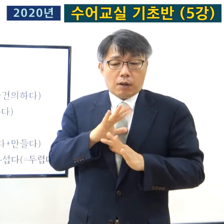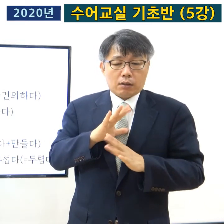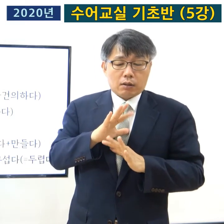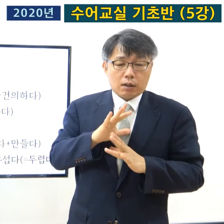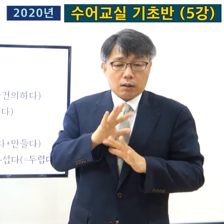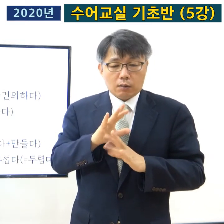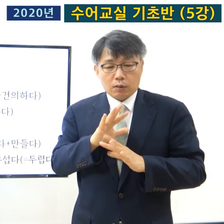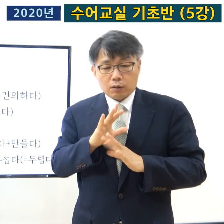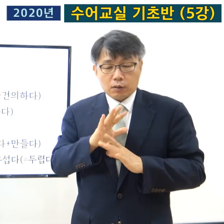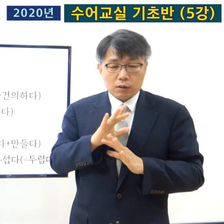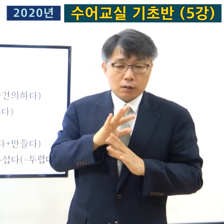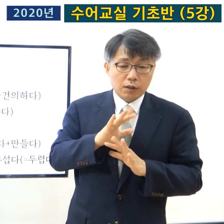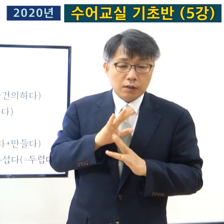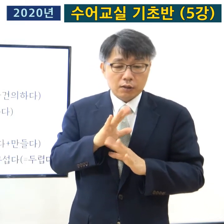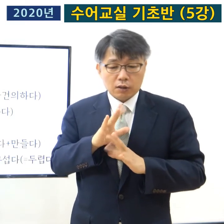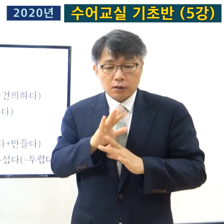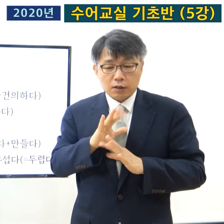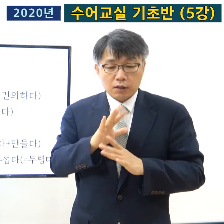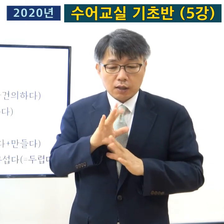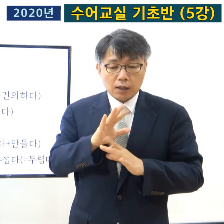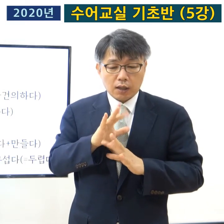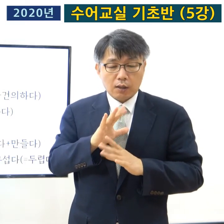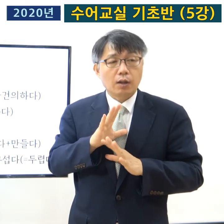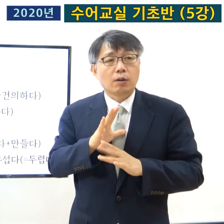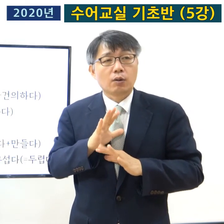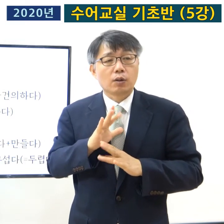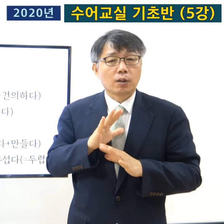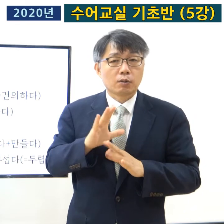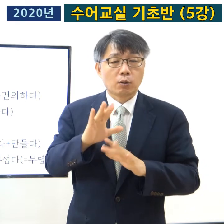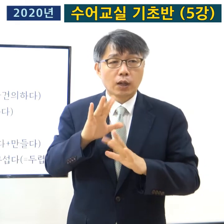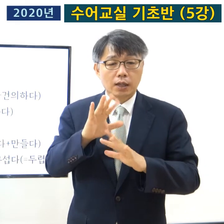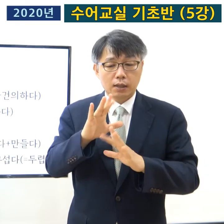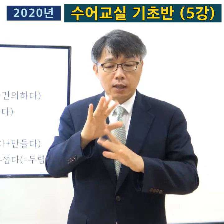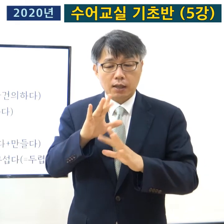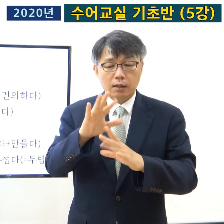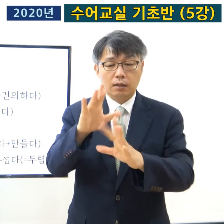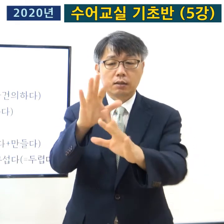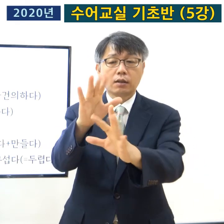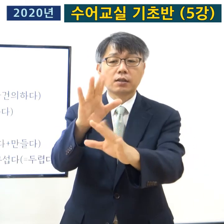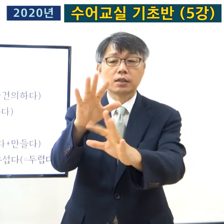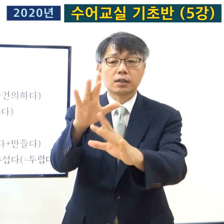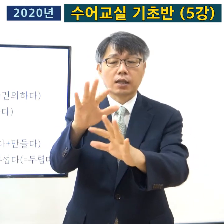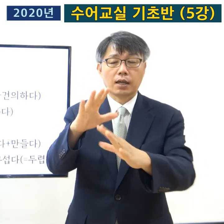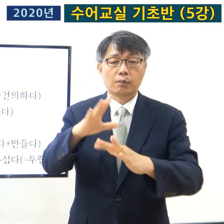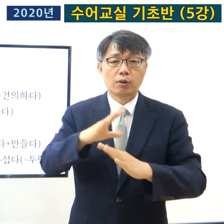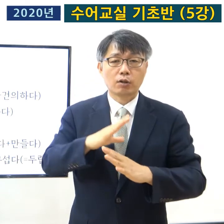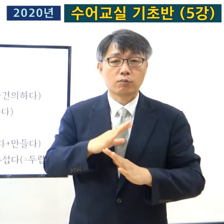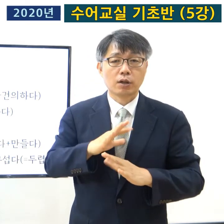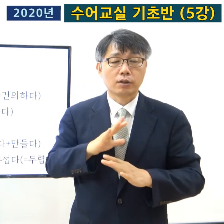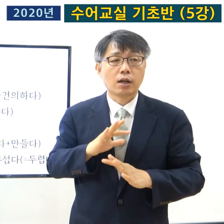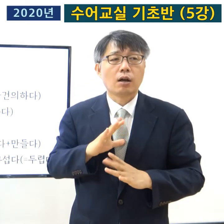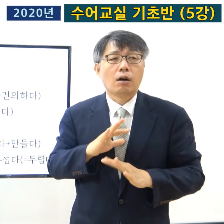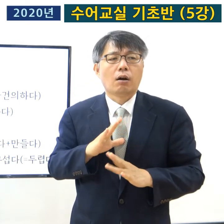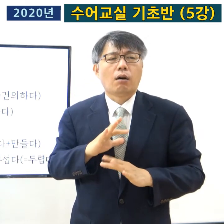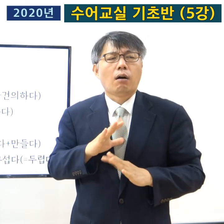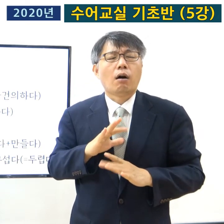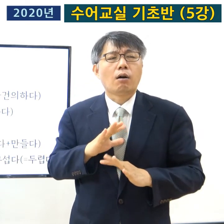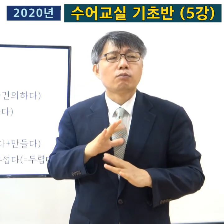막 떨리는 이렇게 손가락을 이렇게 떨리듯이 이렇게 표현해주면